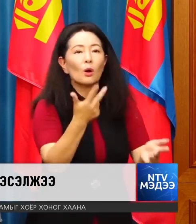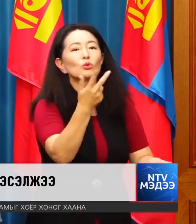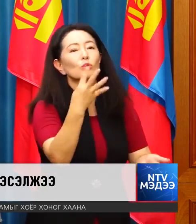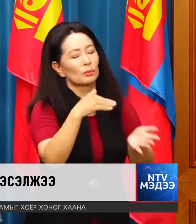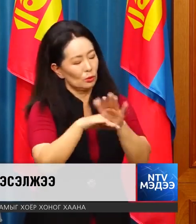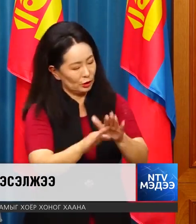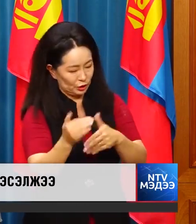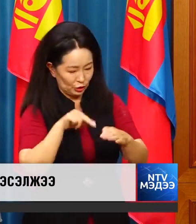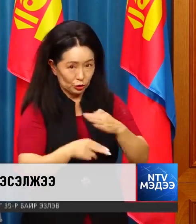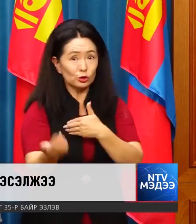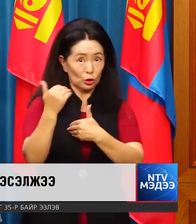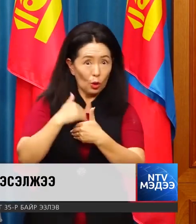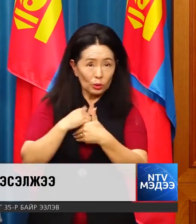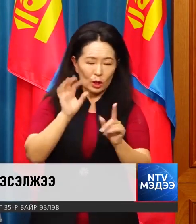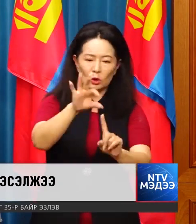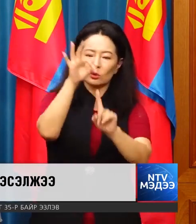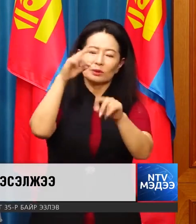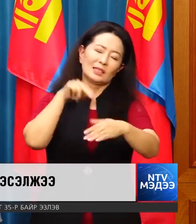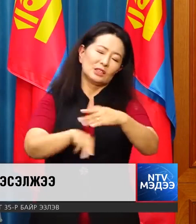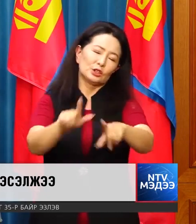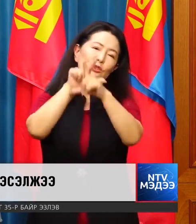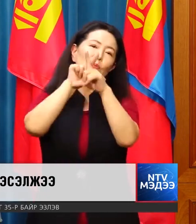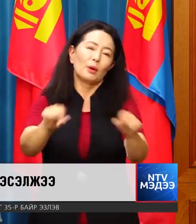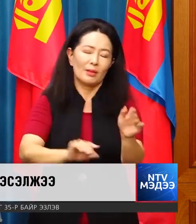буюу Монгол улсад одоо суглааны цэцэрлэгийн тогтолцоо хадгалах